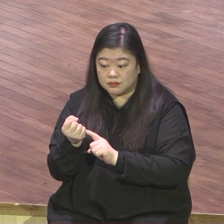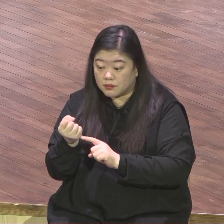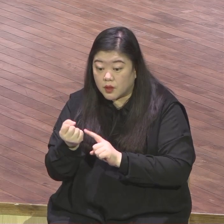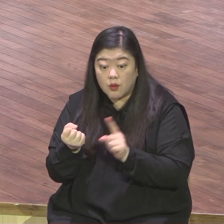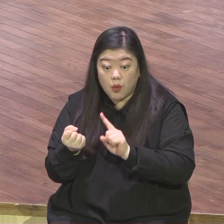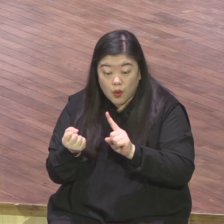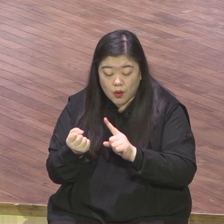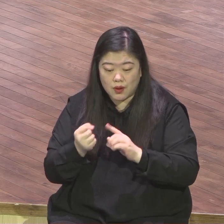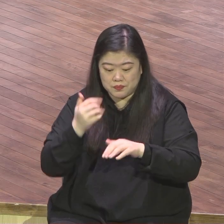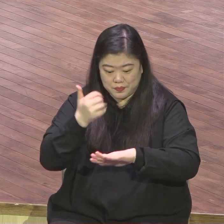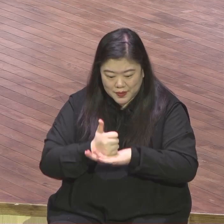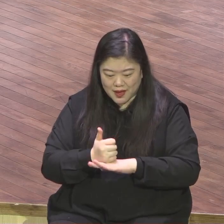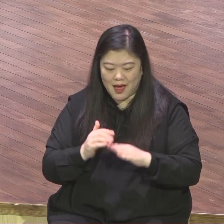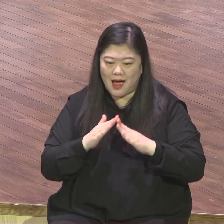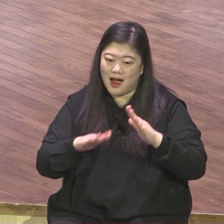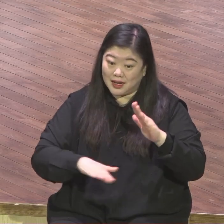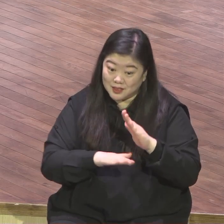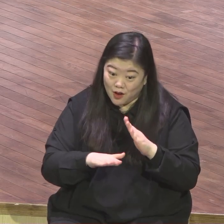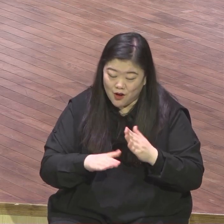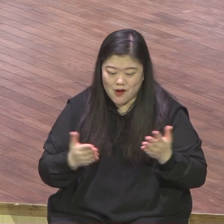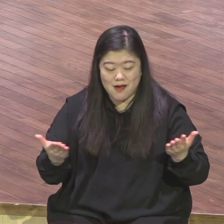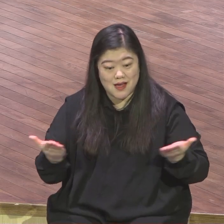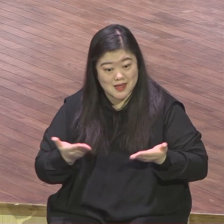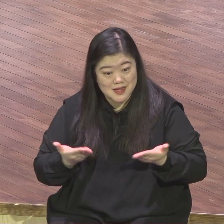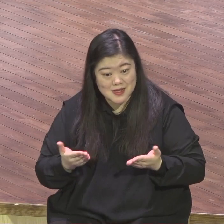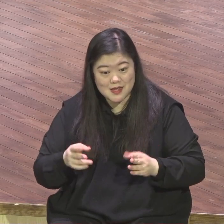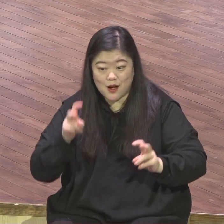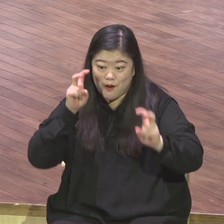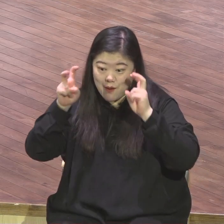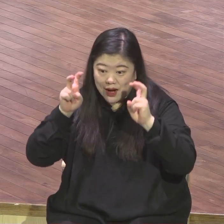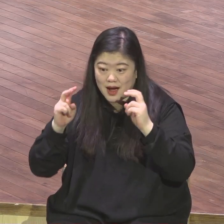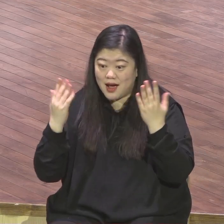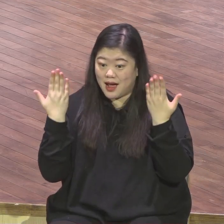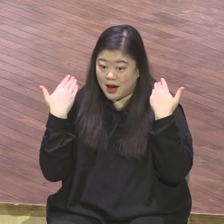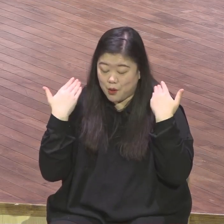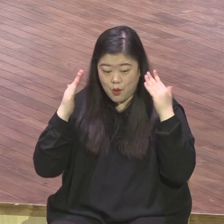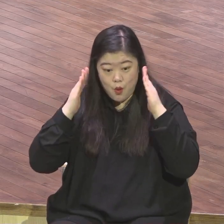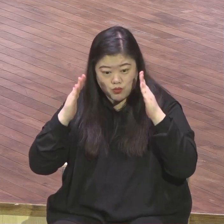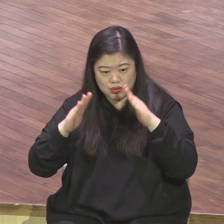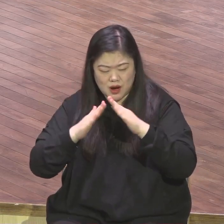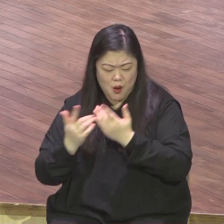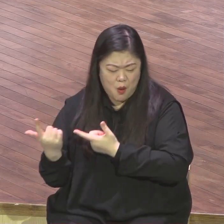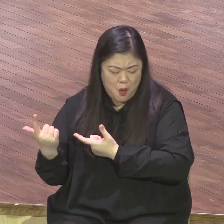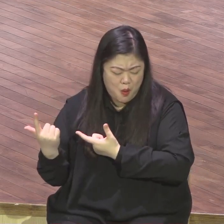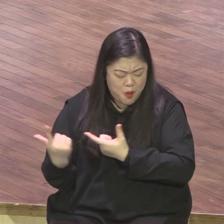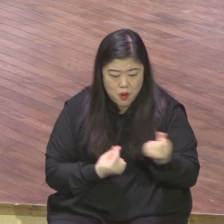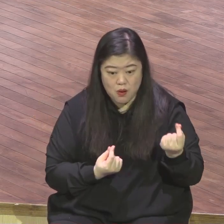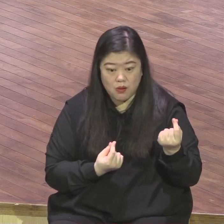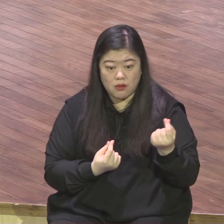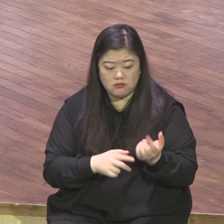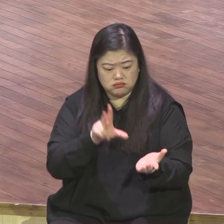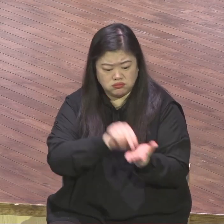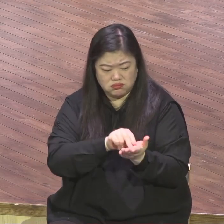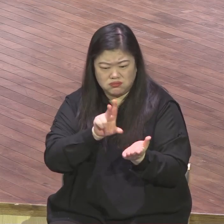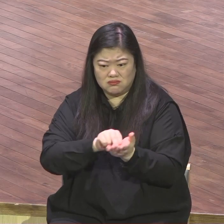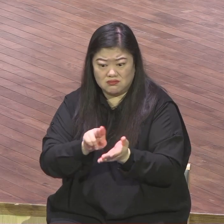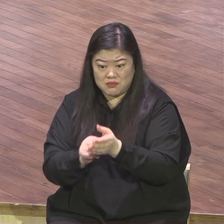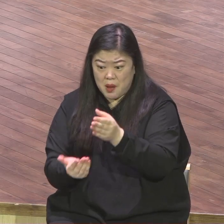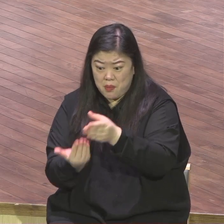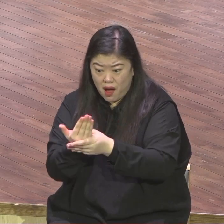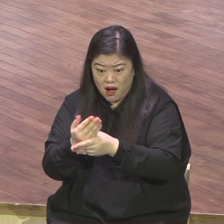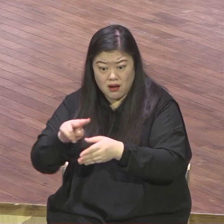해요? 가정이나 직장이나 사업장이나 삶의 모든 현장의 수많은 문제 속에서 문제